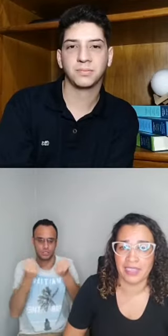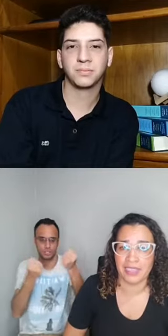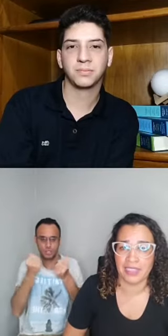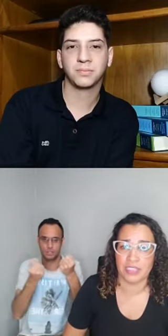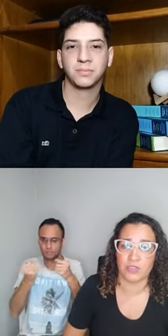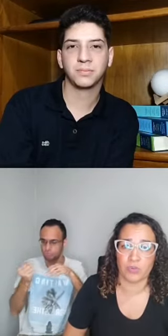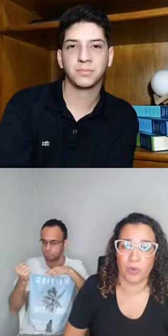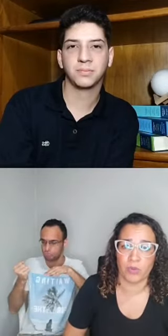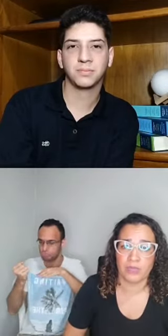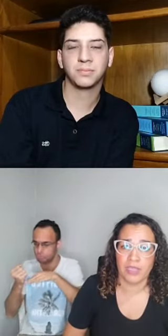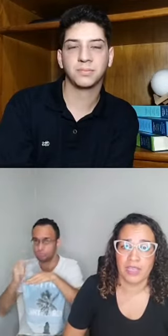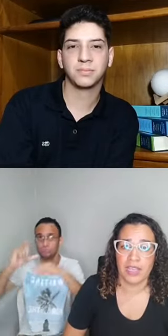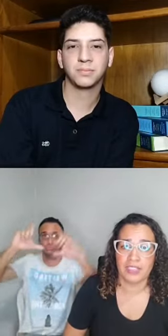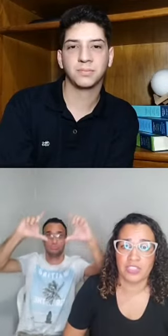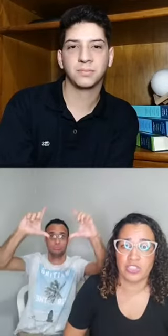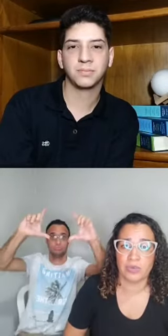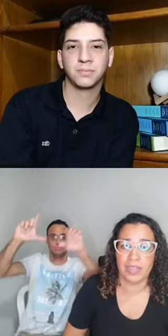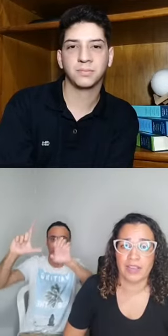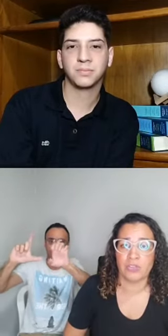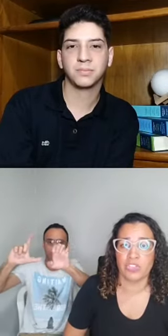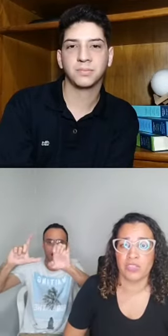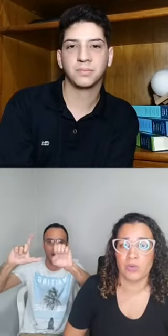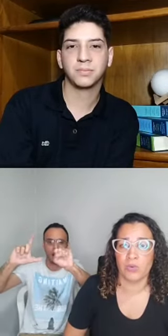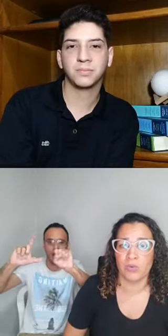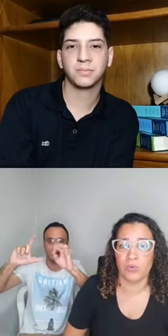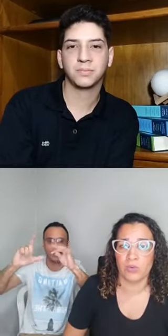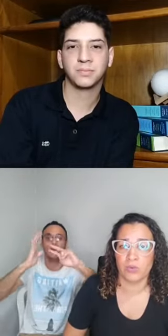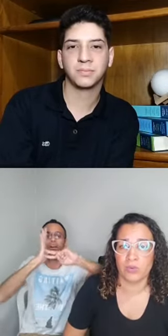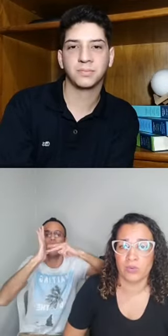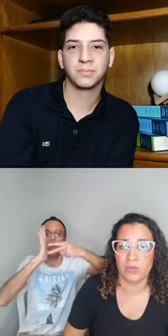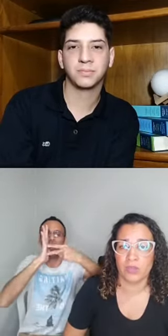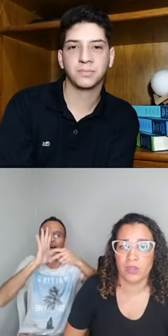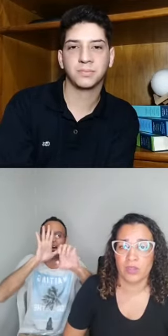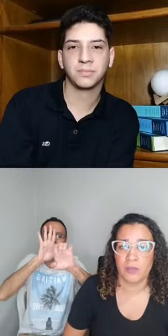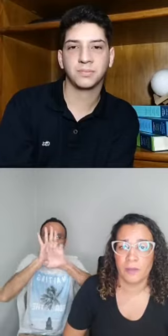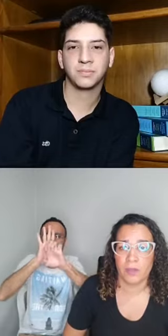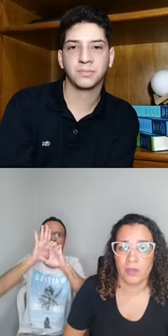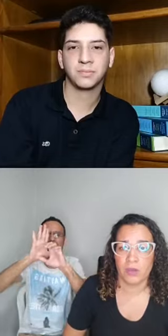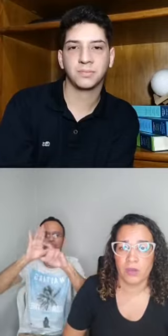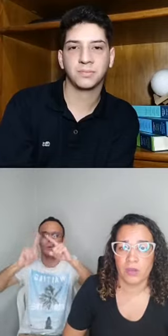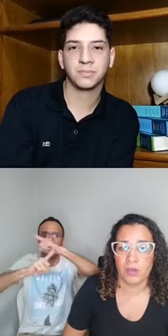compreender aquele texto. Vamos supor, às vezes tinha um carro, tinha